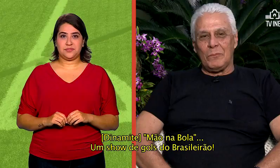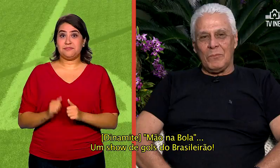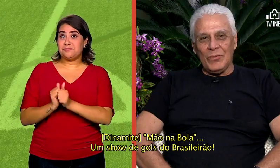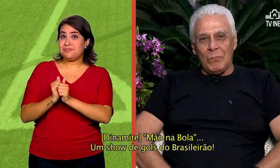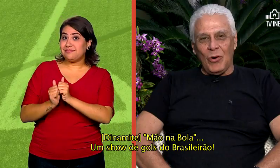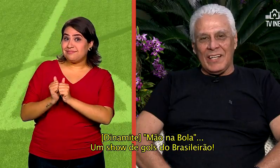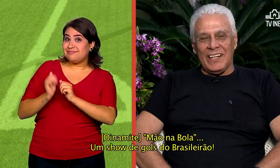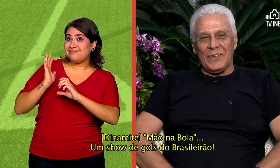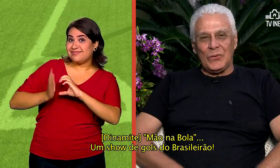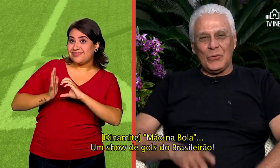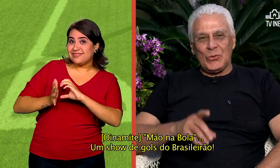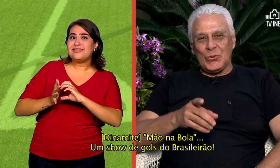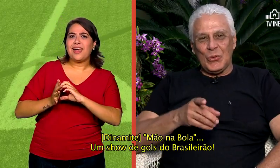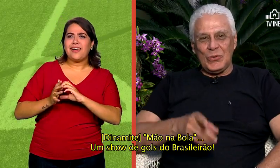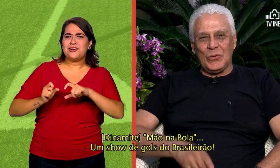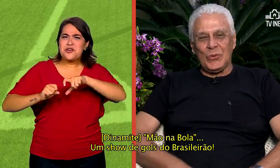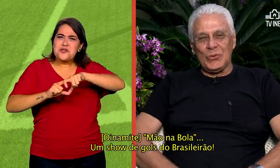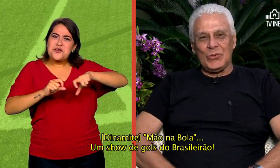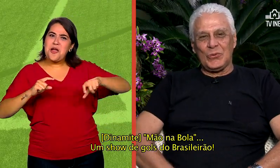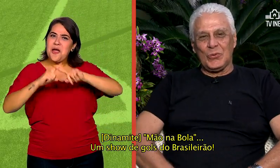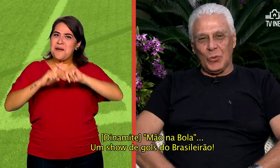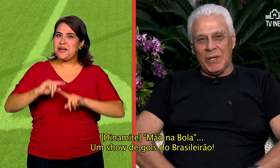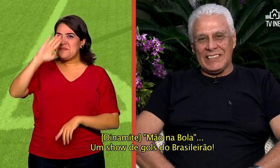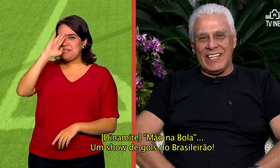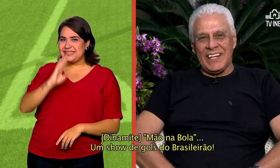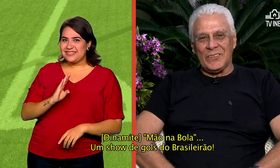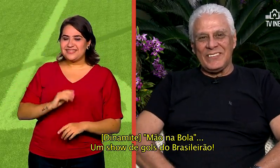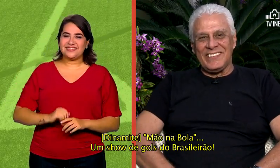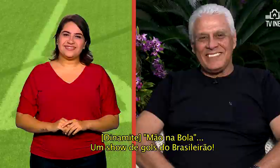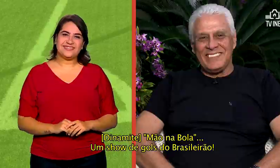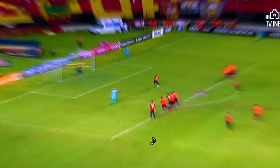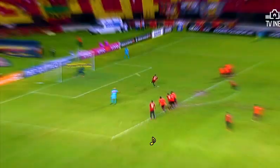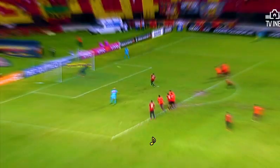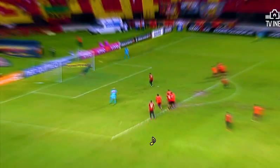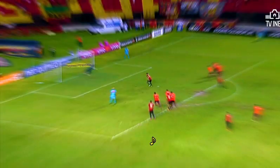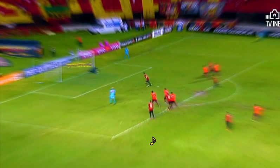Mão na Bola, um show de gols do Brasileirão.